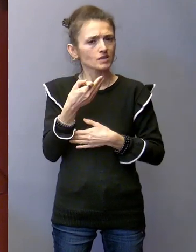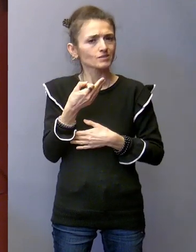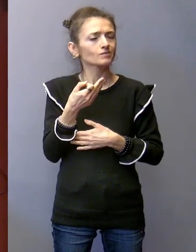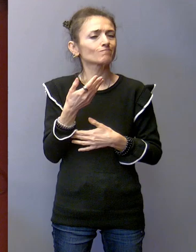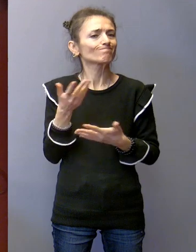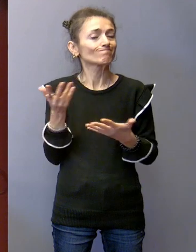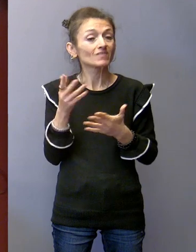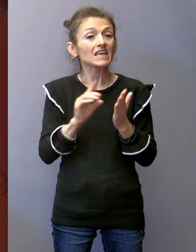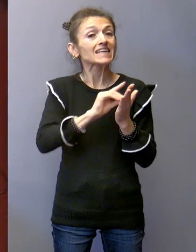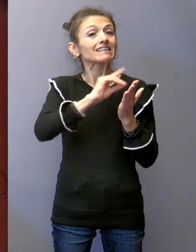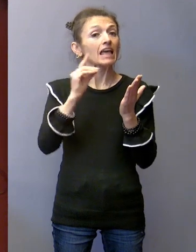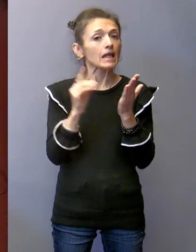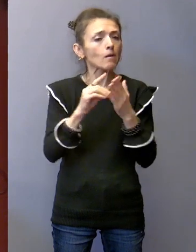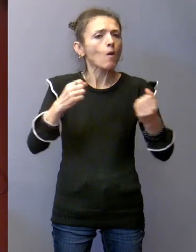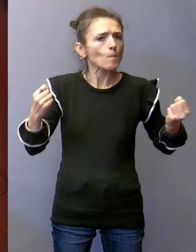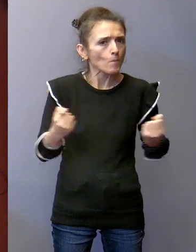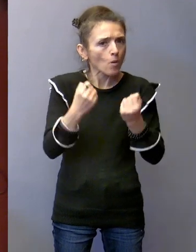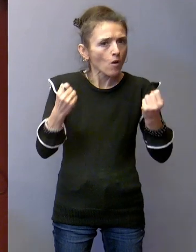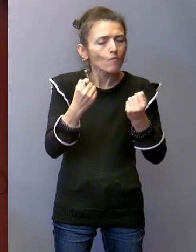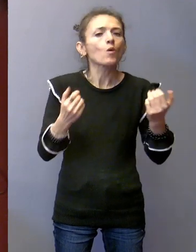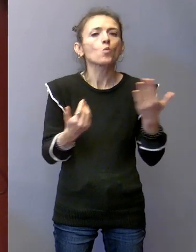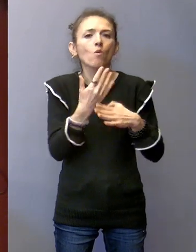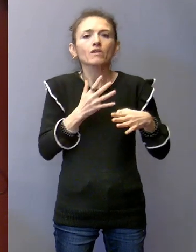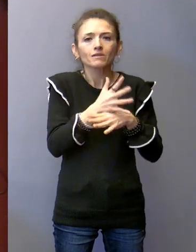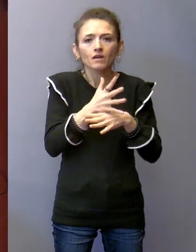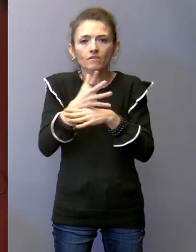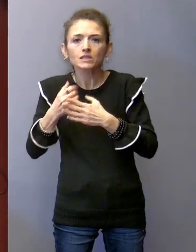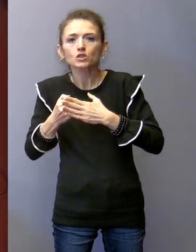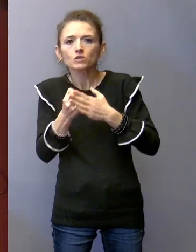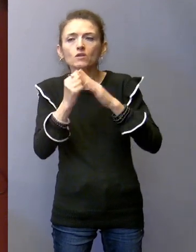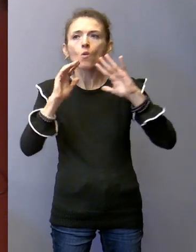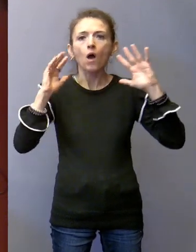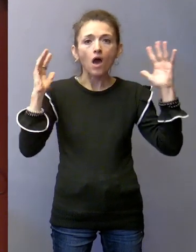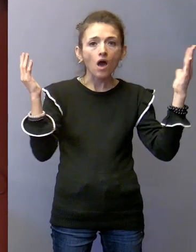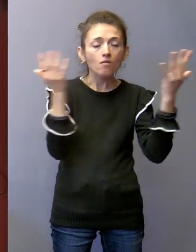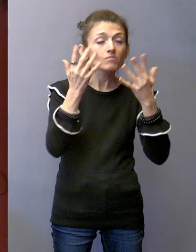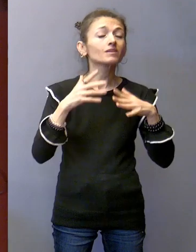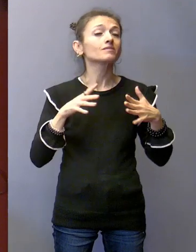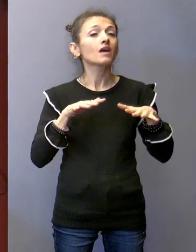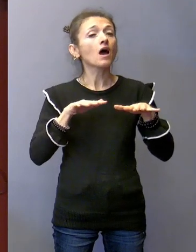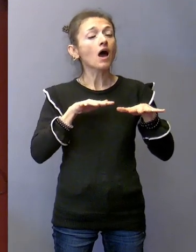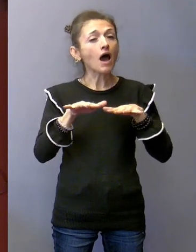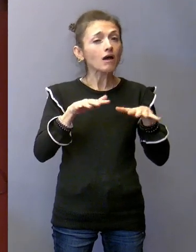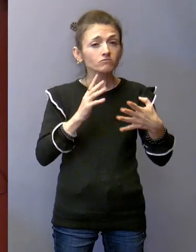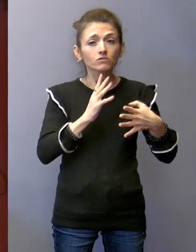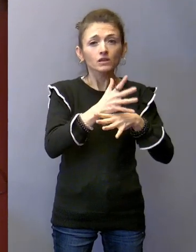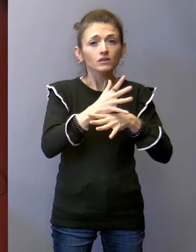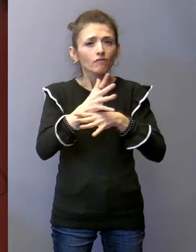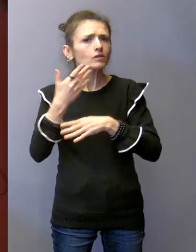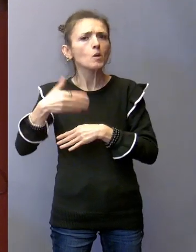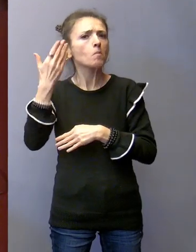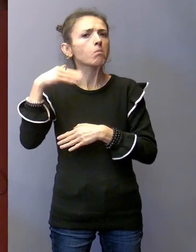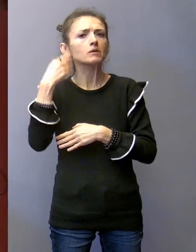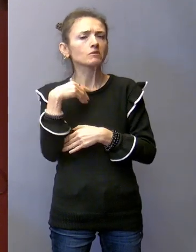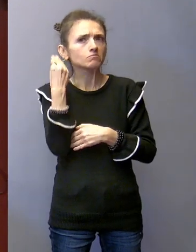la delibera promuove nuove azioni a sostegno dell'ambiente azioni Evidentemente non contemplate precedentemente Noi